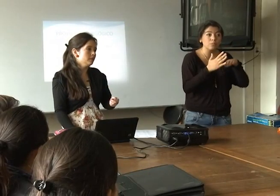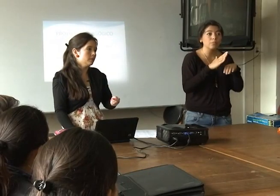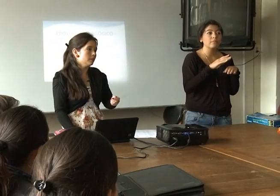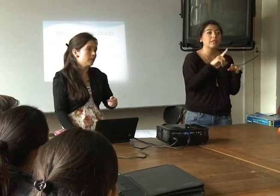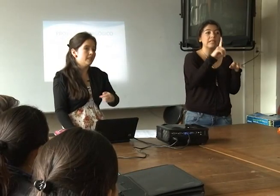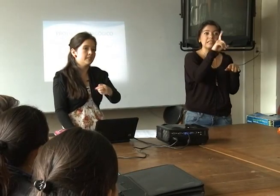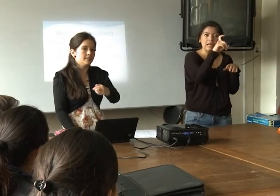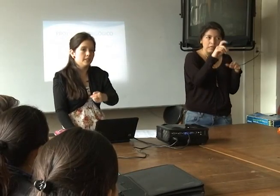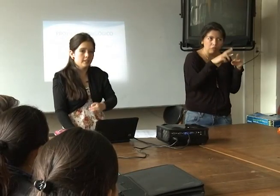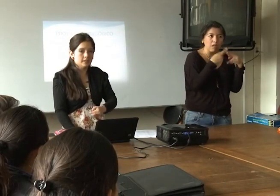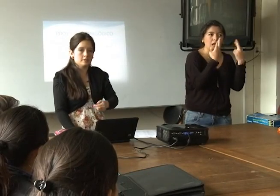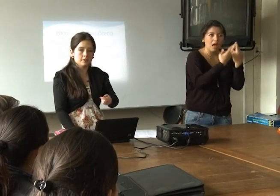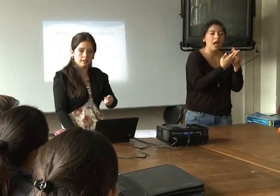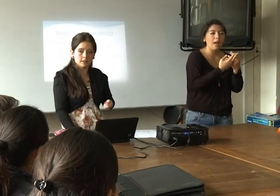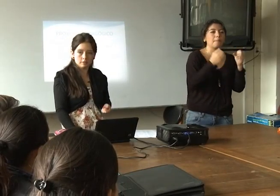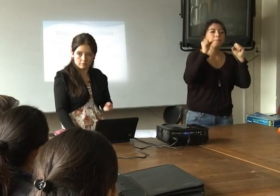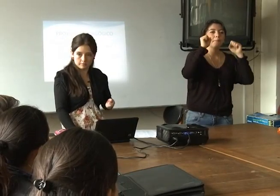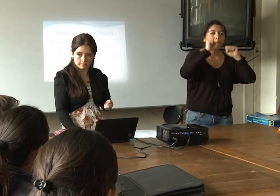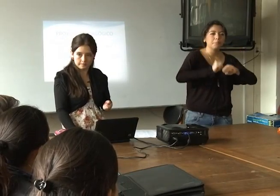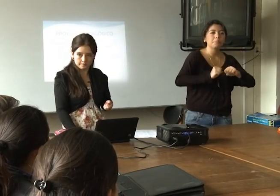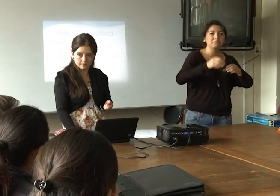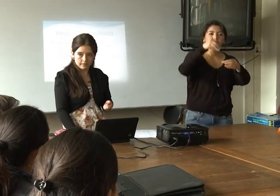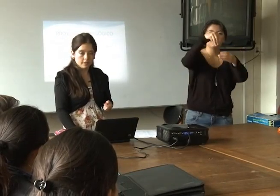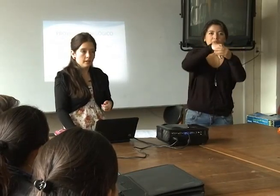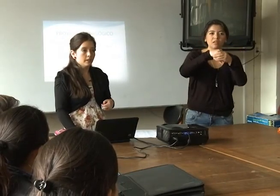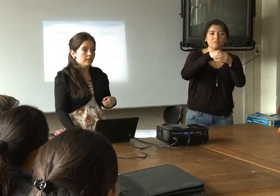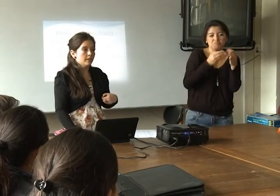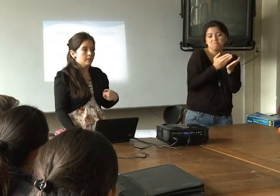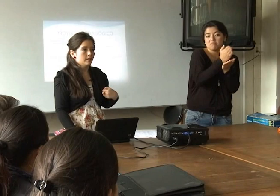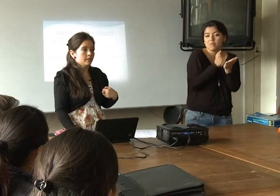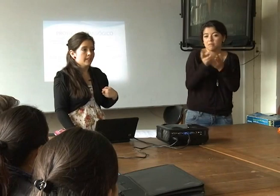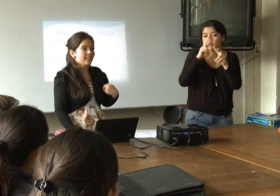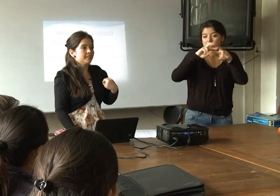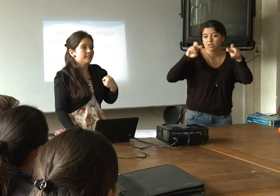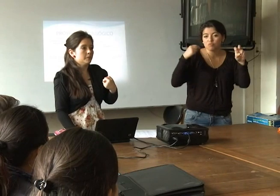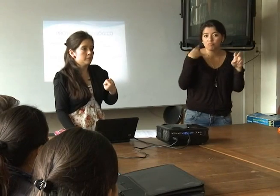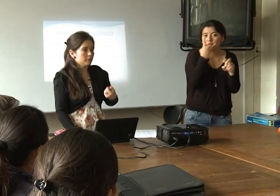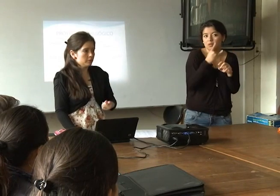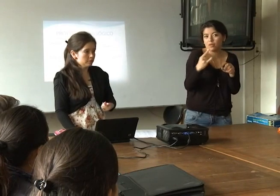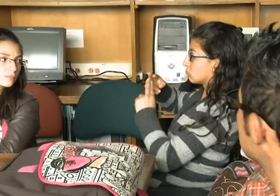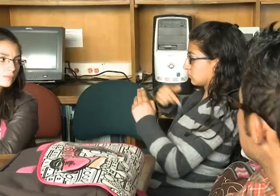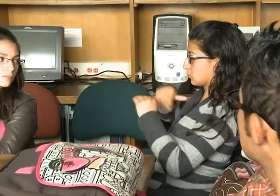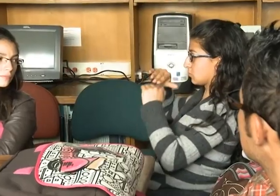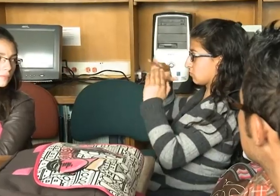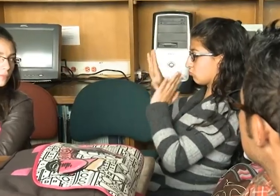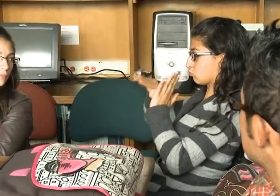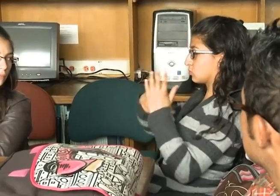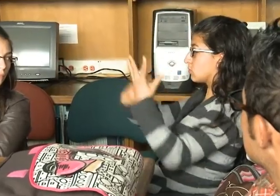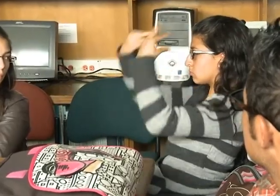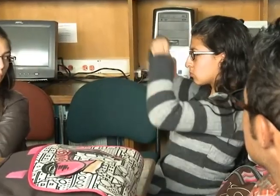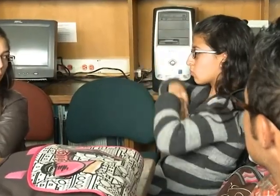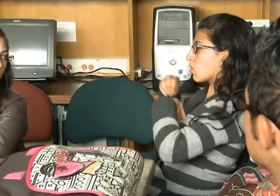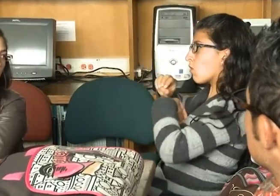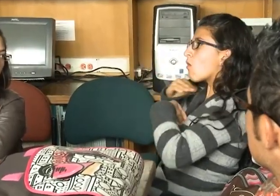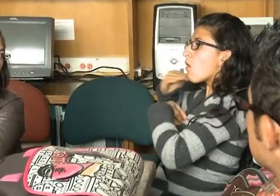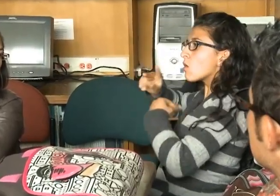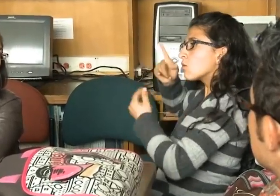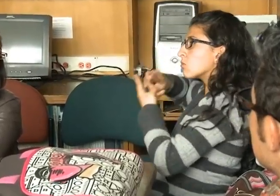es considerada una forma de significación del lenguaje diferente al oral y por ende diferente al idioma que hablamos en la vida